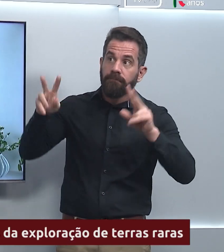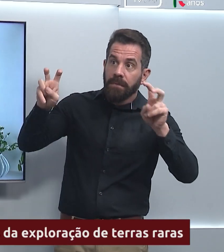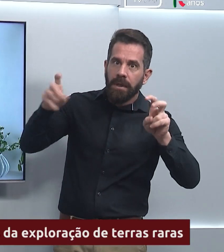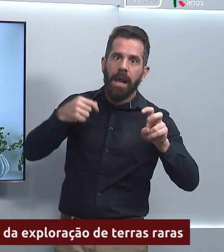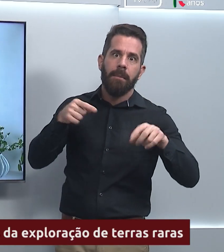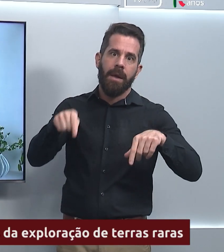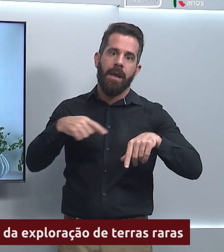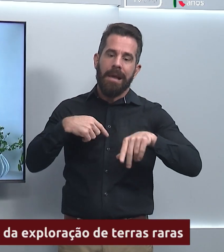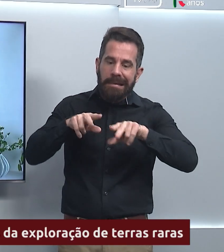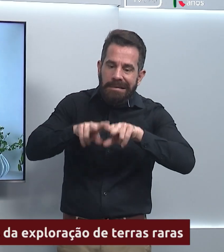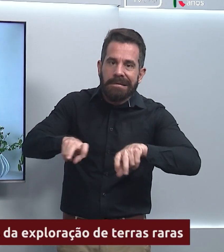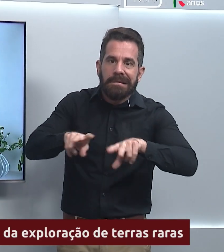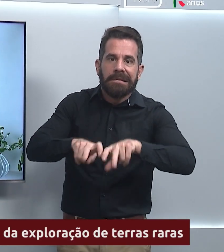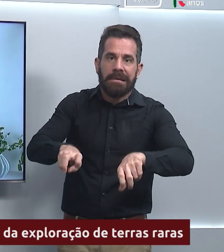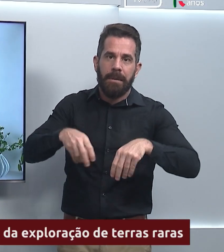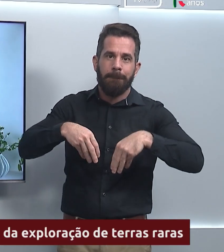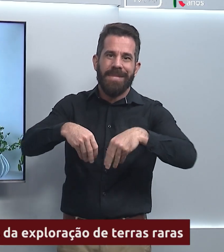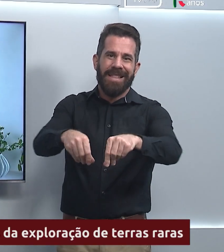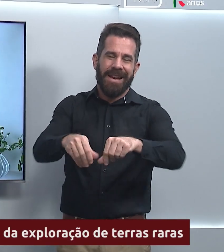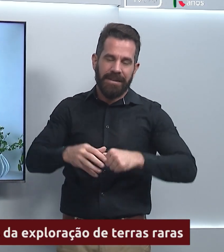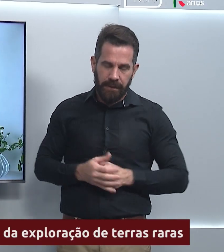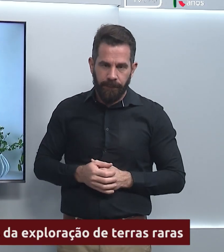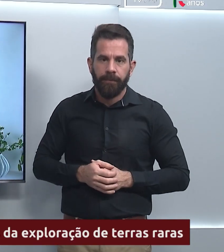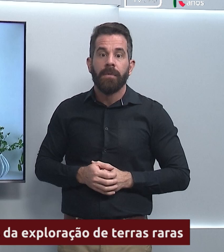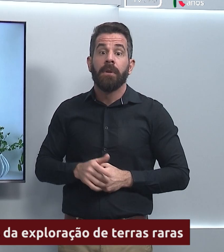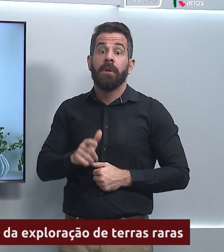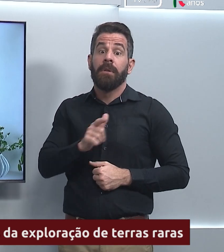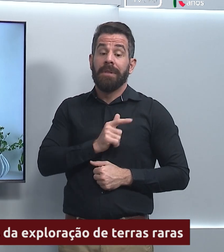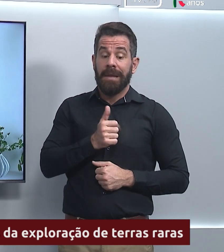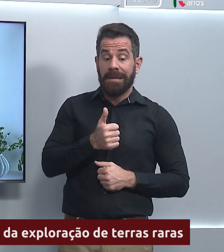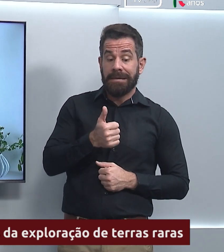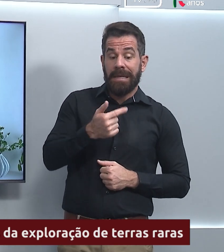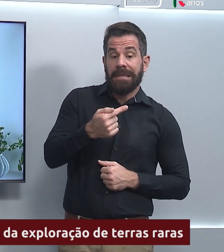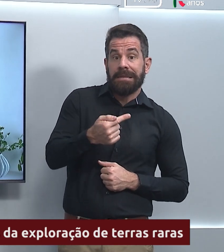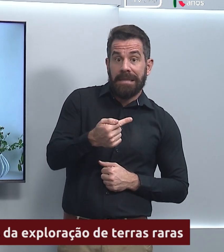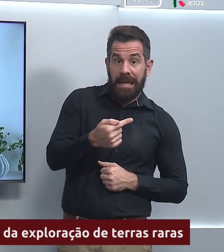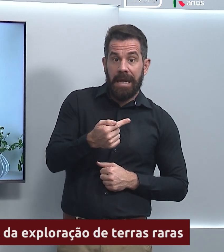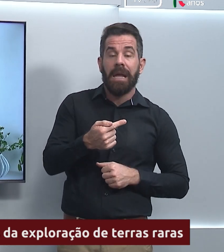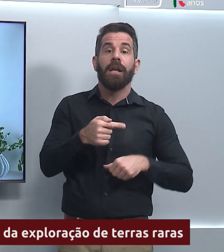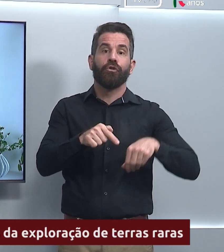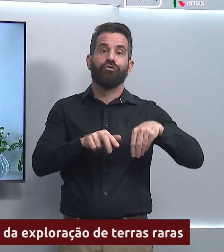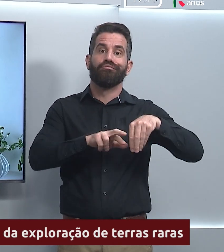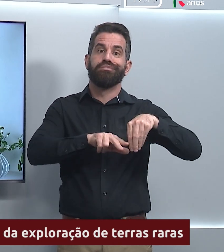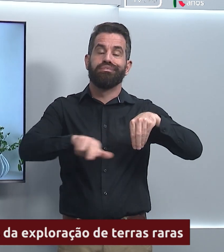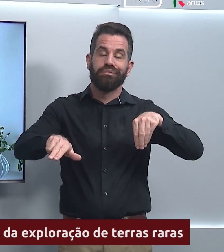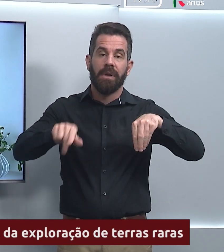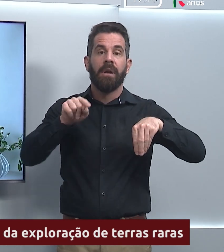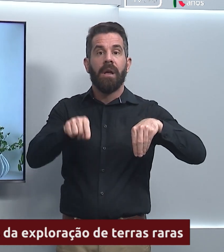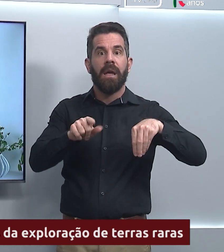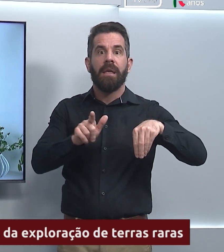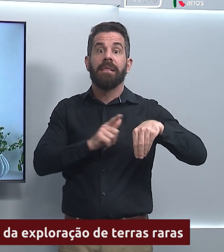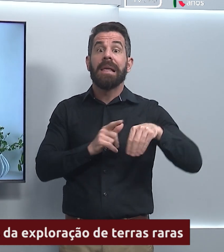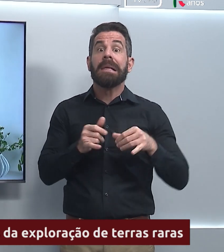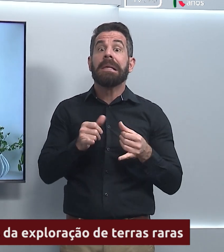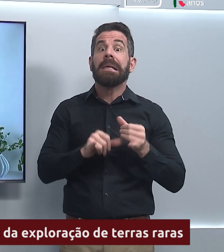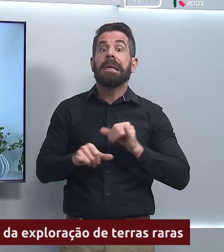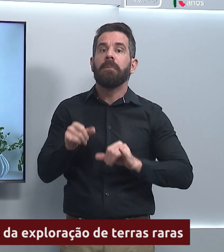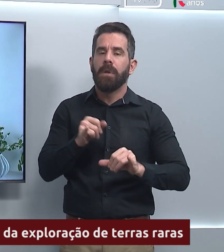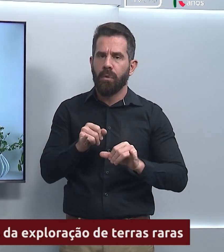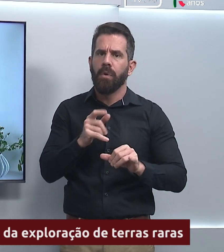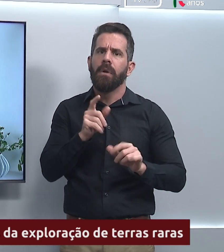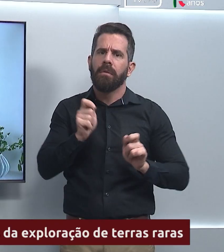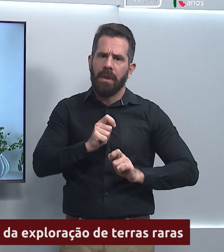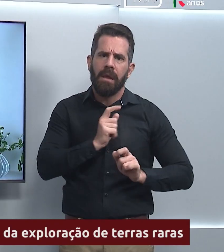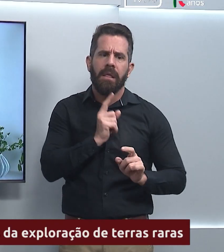mineração. Como você disse, as terras raras são 17 elementos químicos, que podem estar em alguns minerais e daí a gente